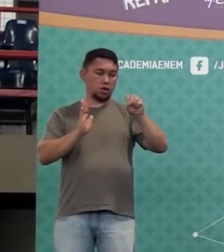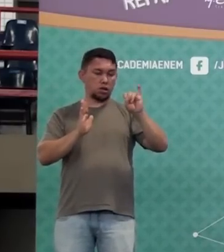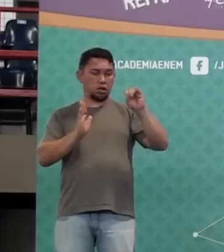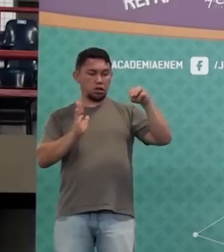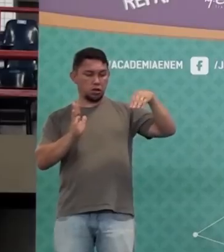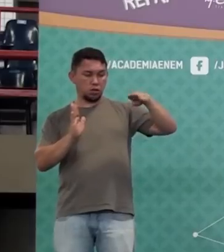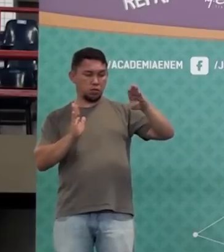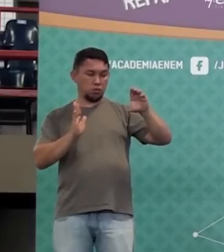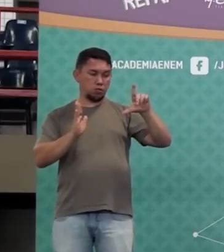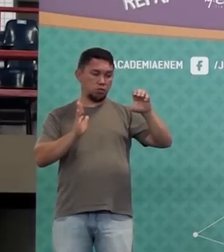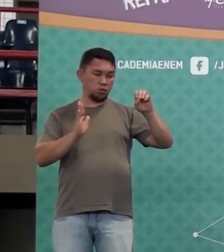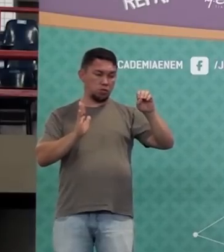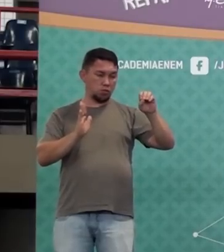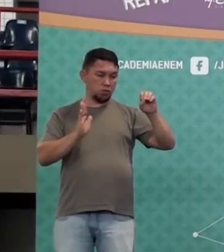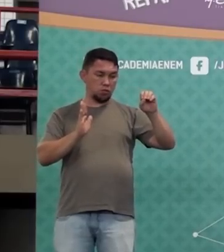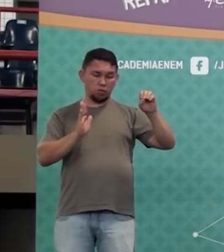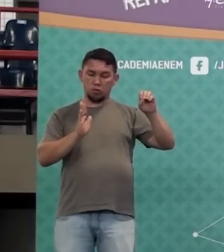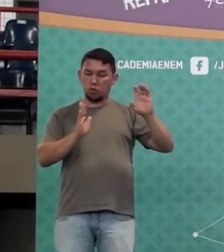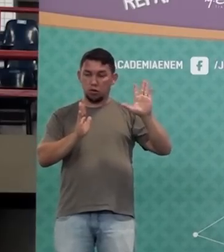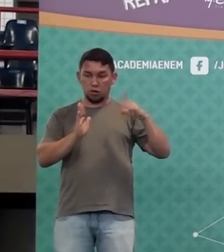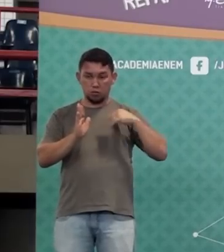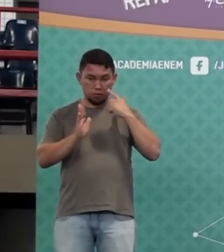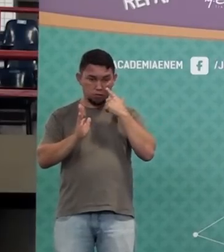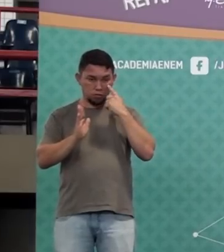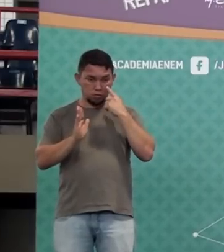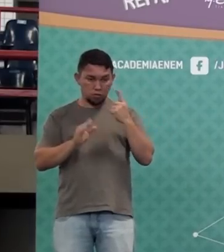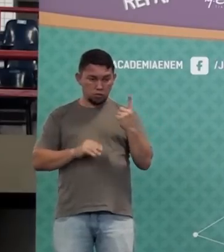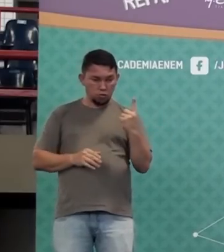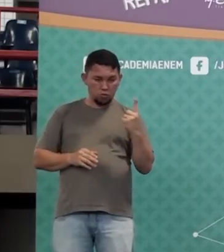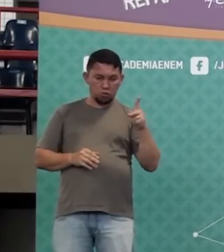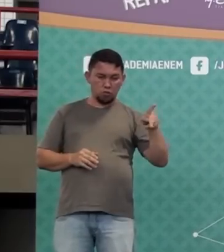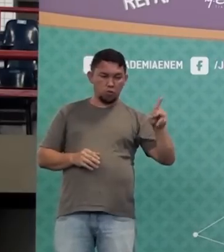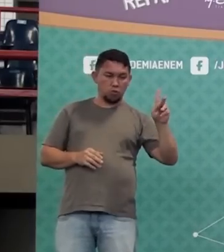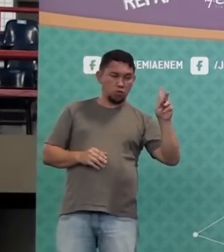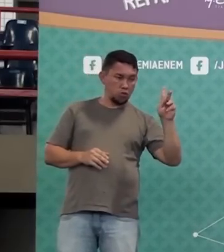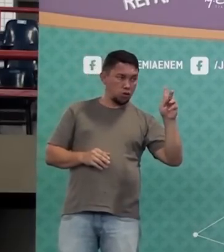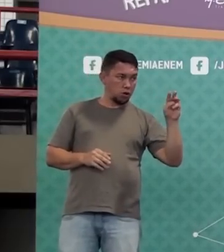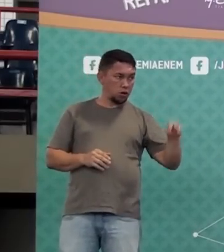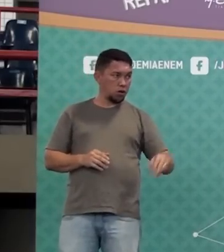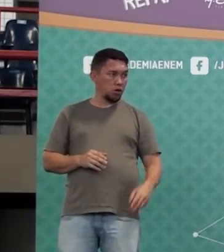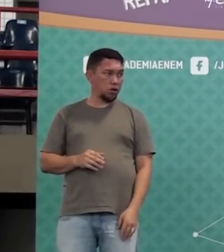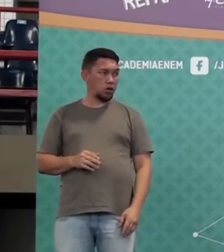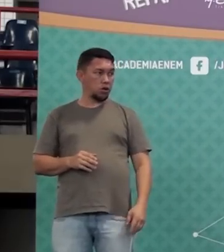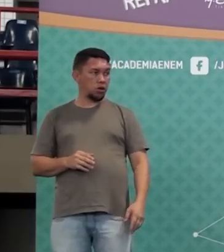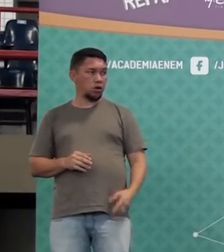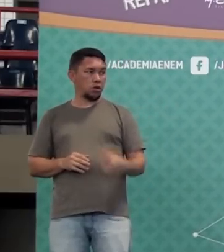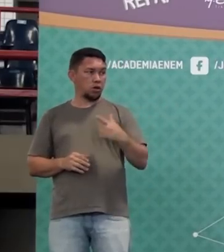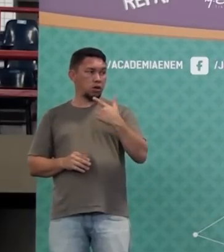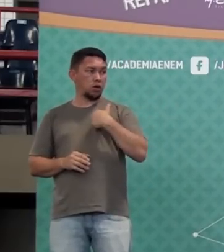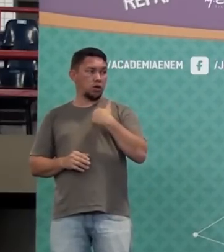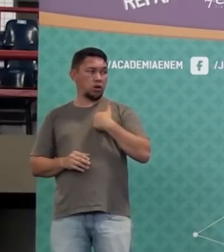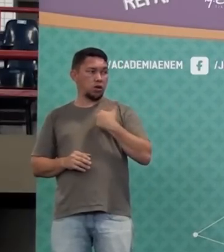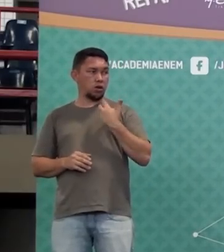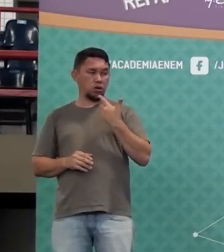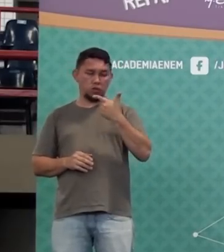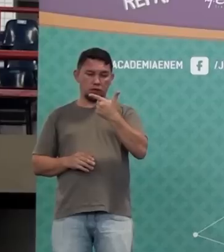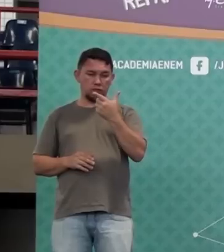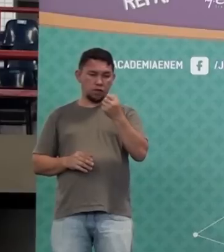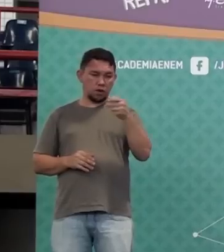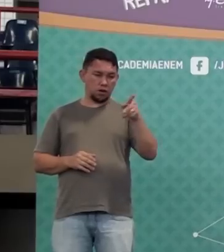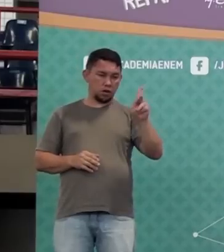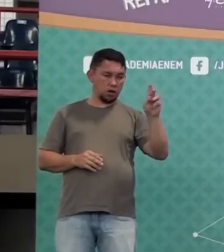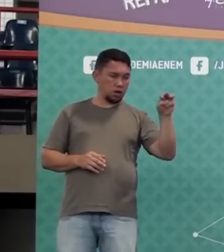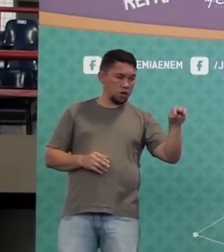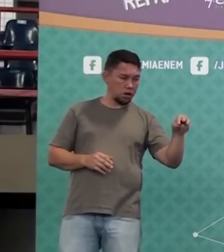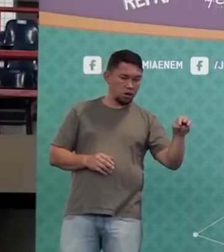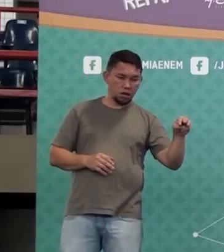Se eu disser eu andei 1 quilômetro, é 1 km. Se eu disser andei 20 quilômetros, é 20